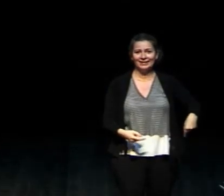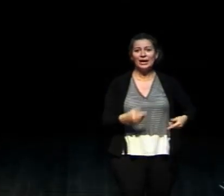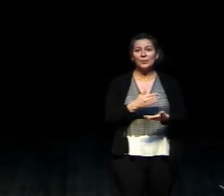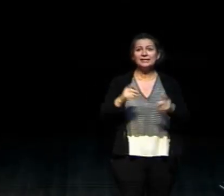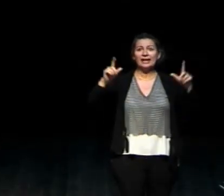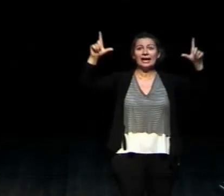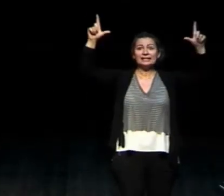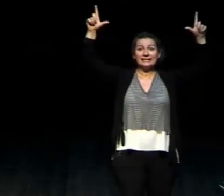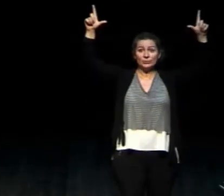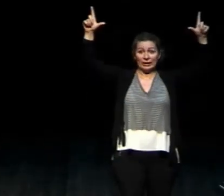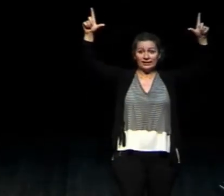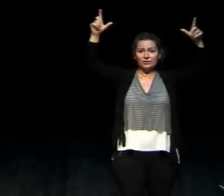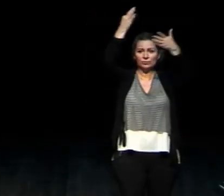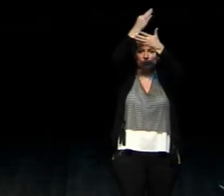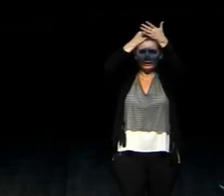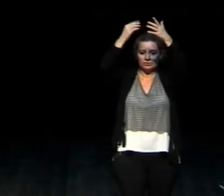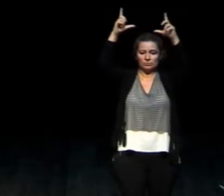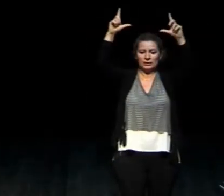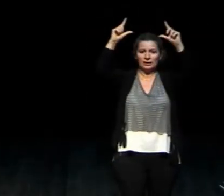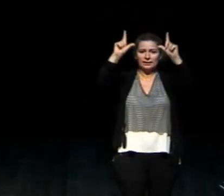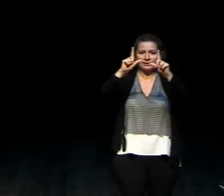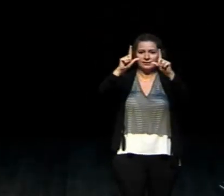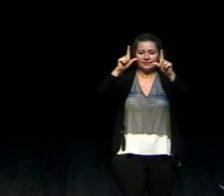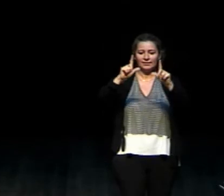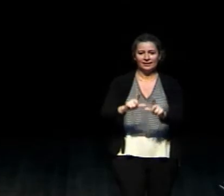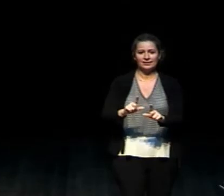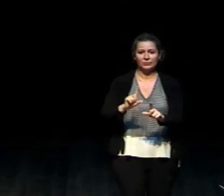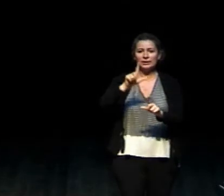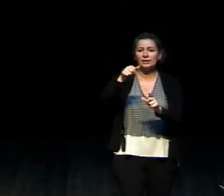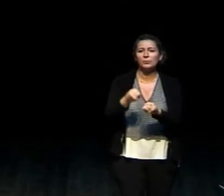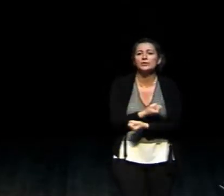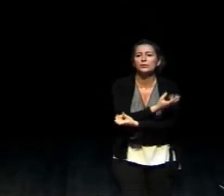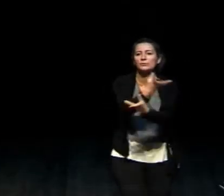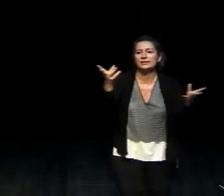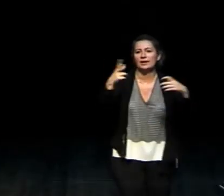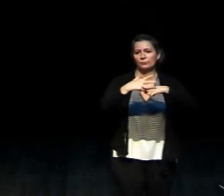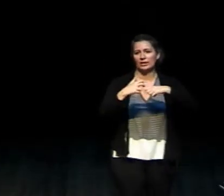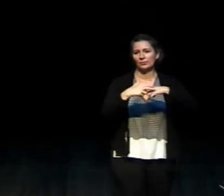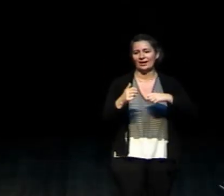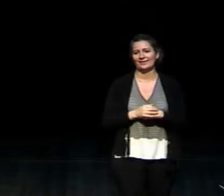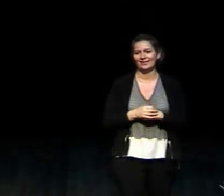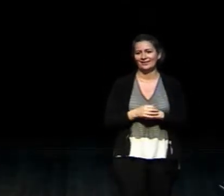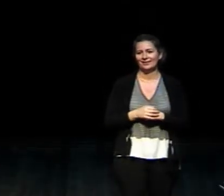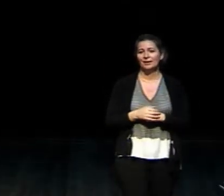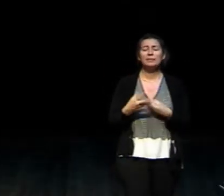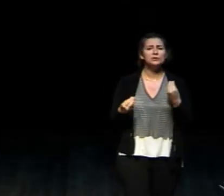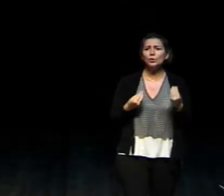top-down. Então você começa do menor para o maior. E o bottom-up é o processo reverso. Você começa